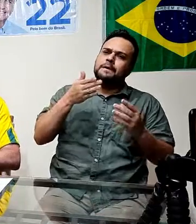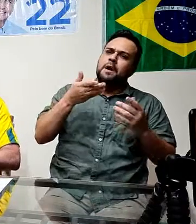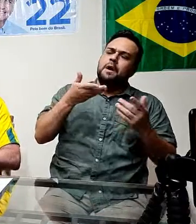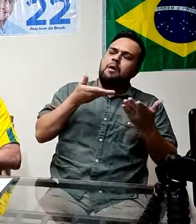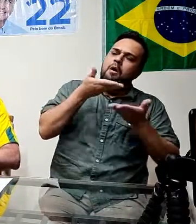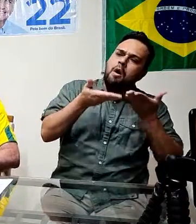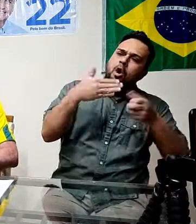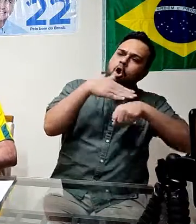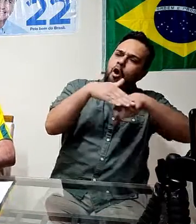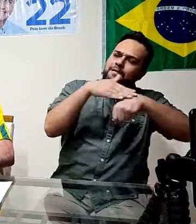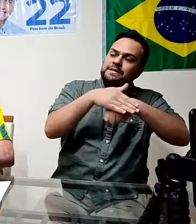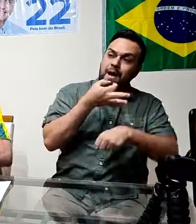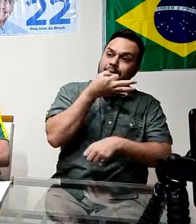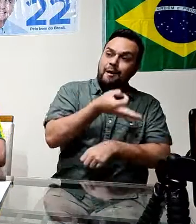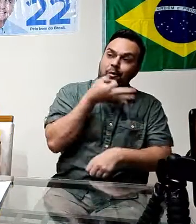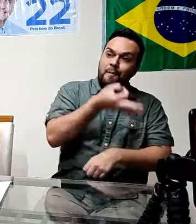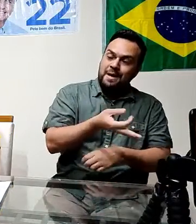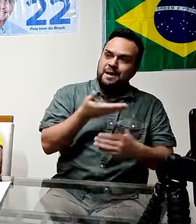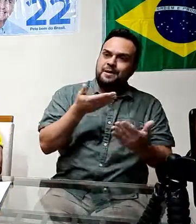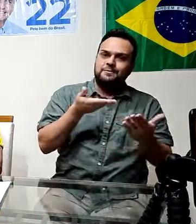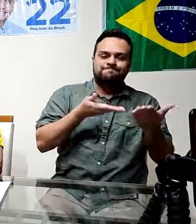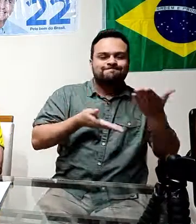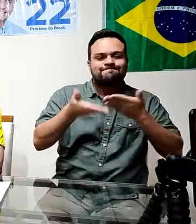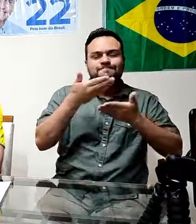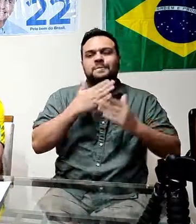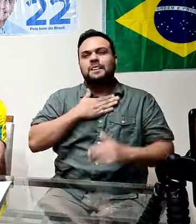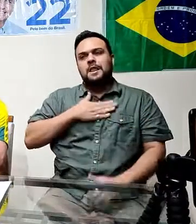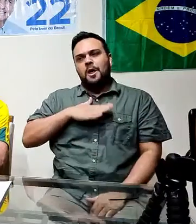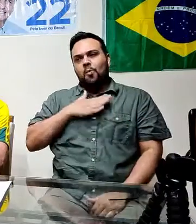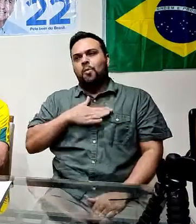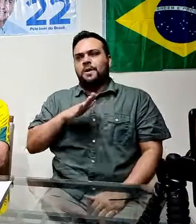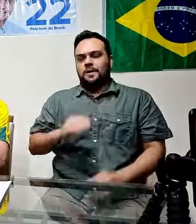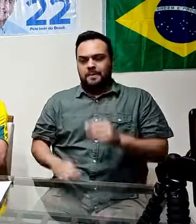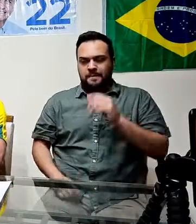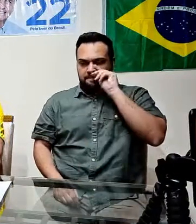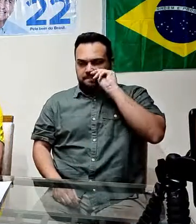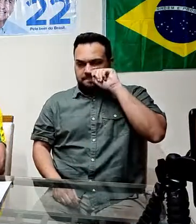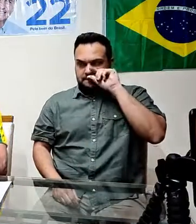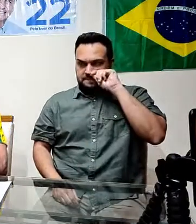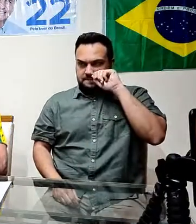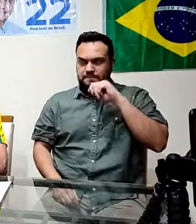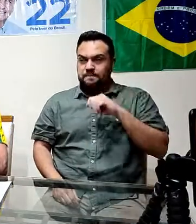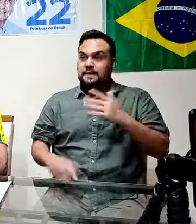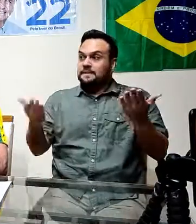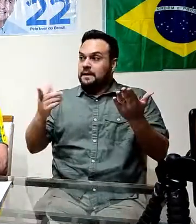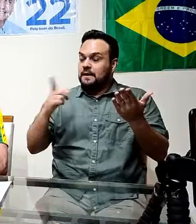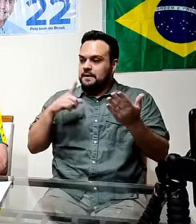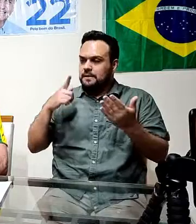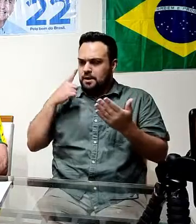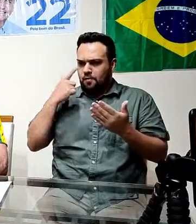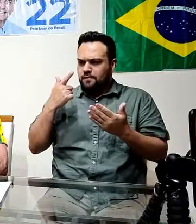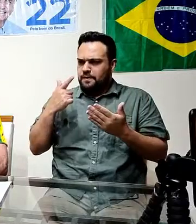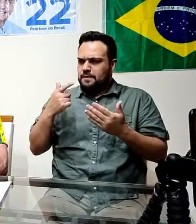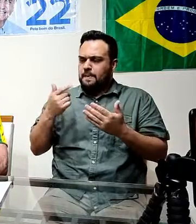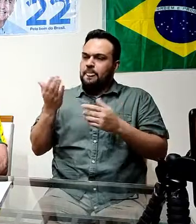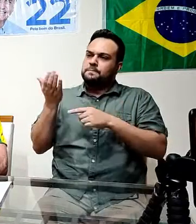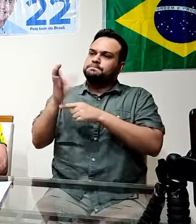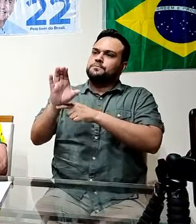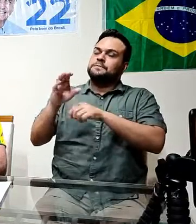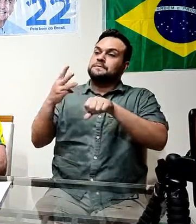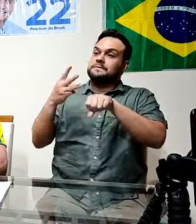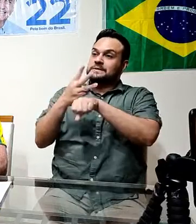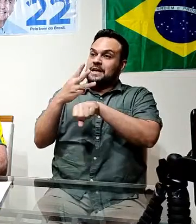argumento. Tá? Tranquilo. Tá? Tem um vídeo agora que acabei de botar na minha rede zap aqui. Minha